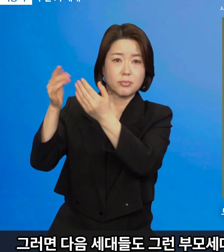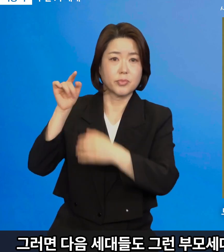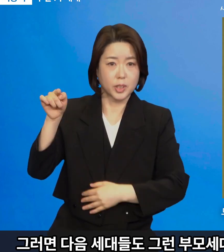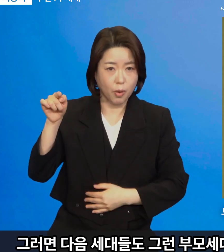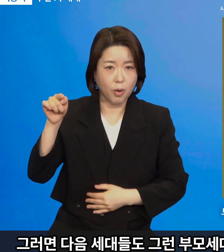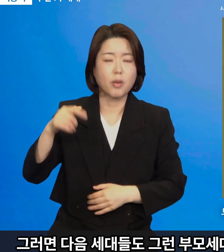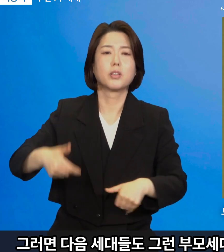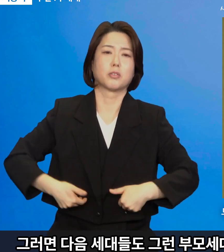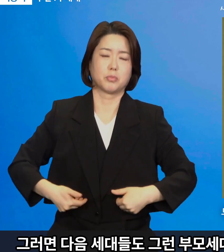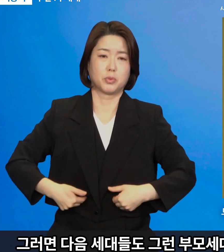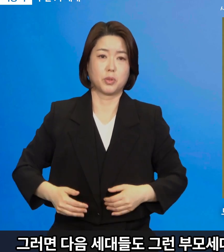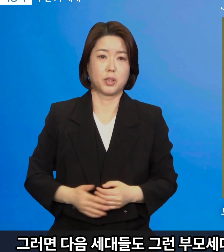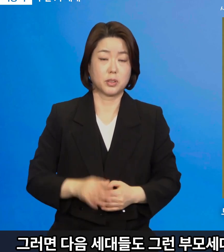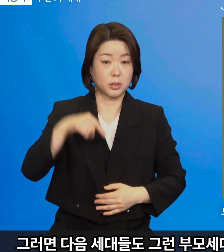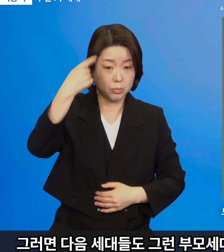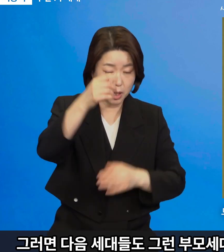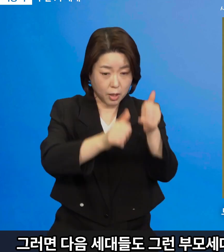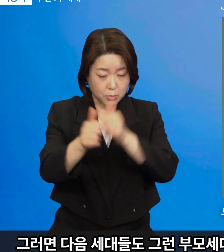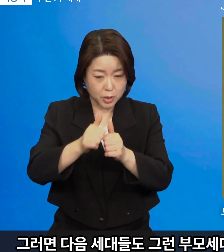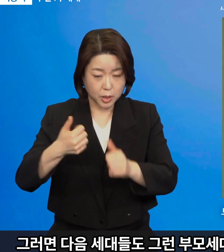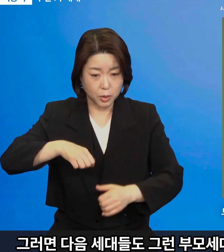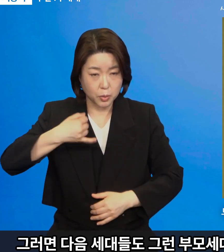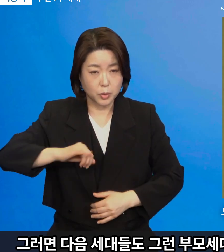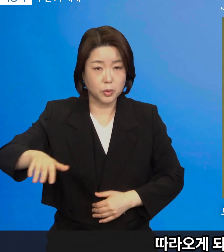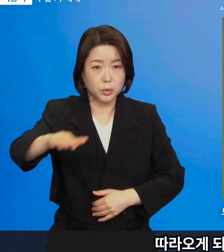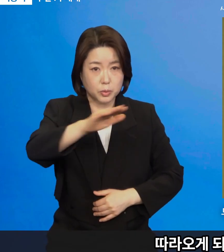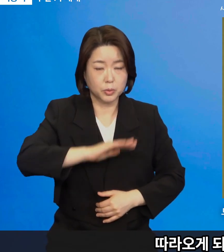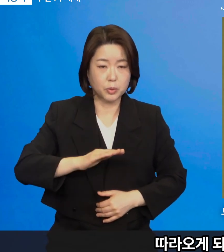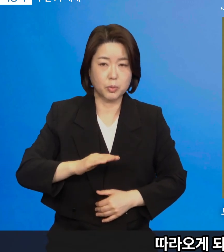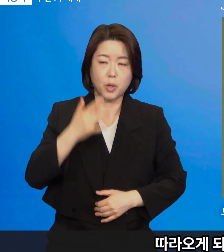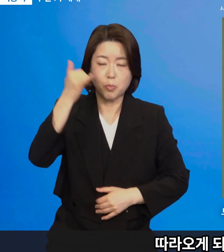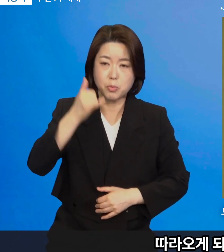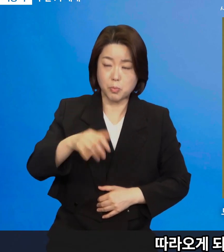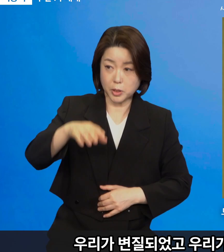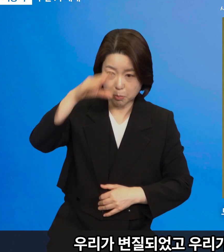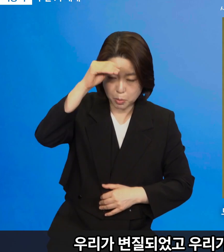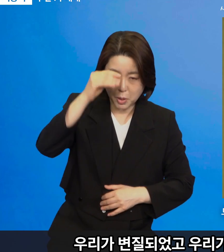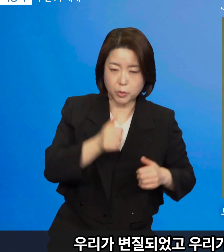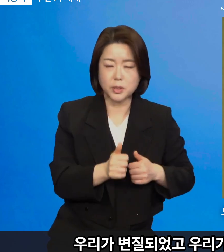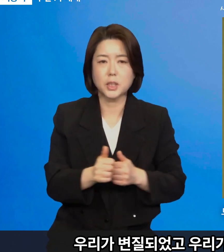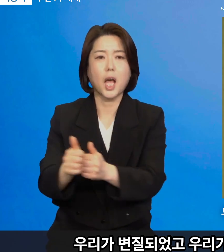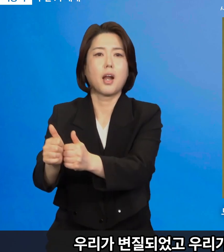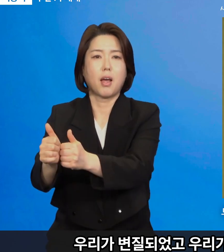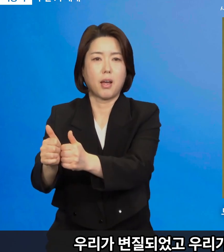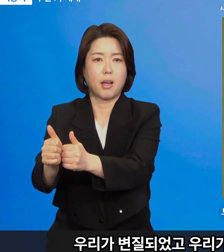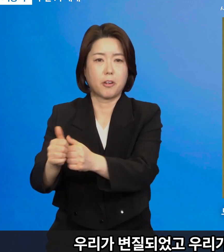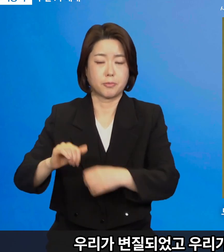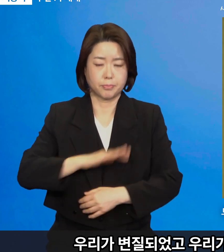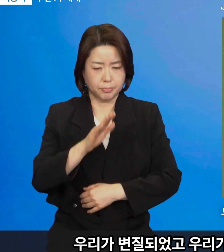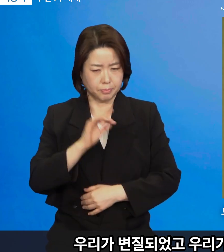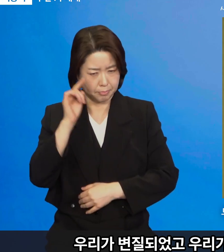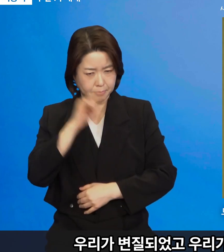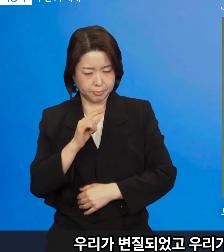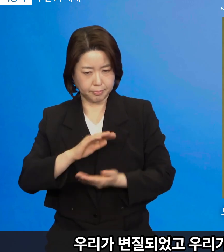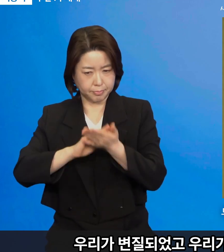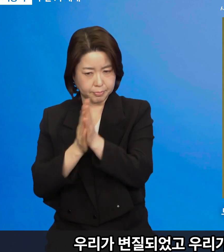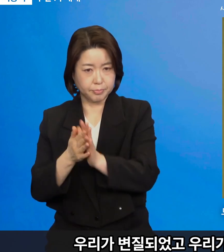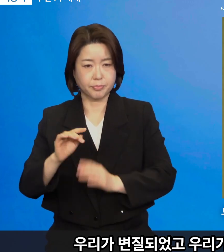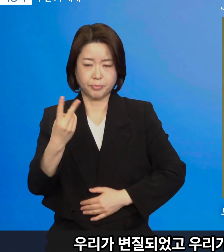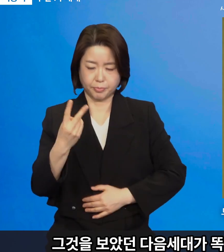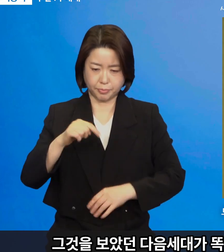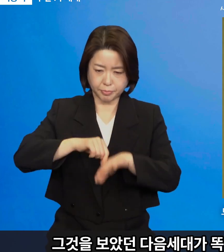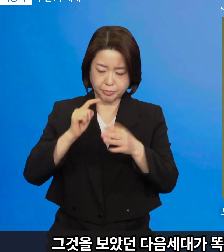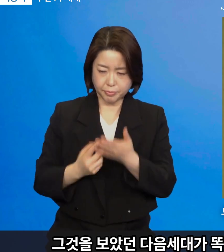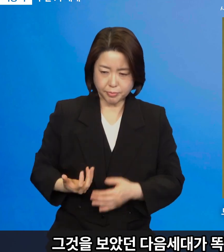다음 세대들도 그런 부모 세대를 본받아 돌아오게 되어 있어요. 따라오게 되어 있습니다. 우리가 변절되었고 우리가 두 마음을 품었기